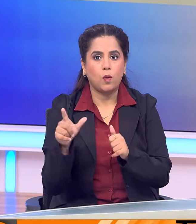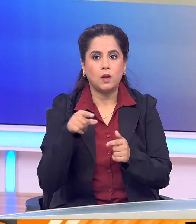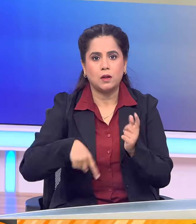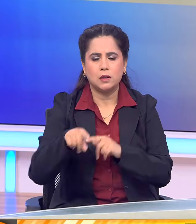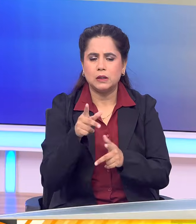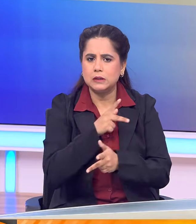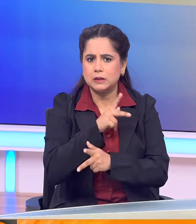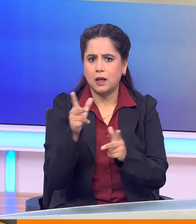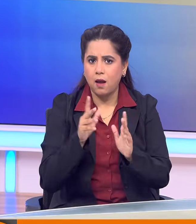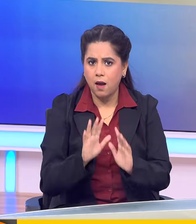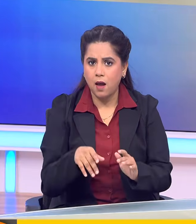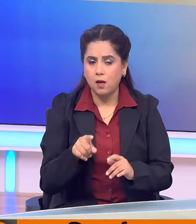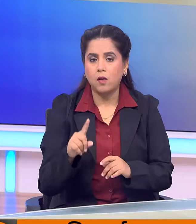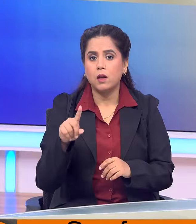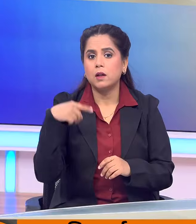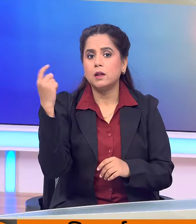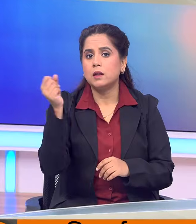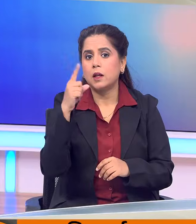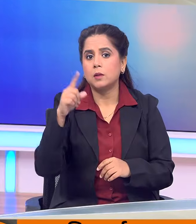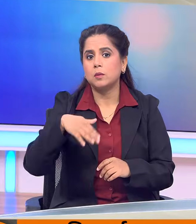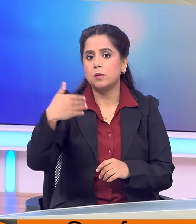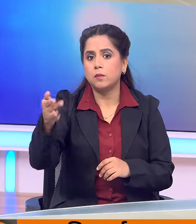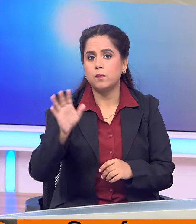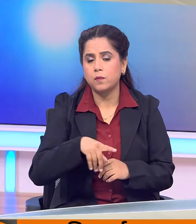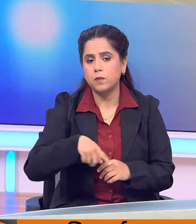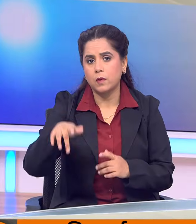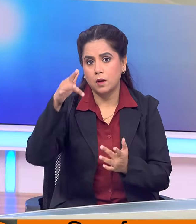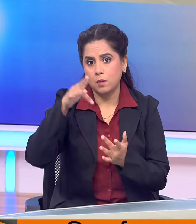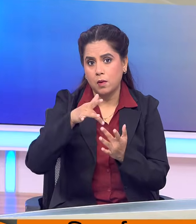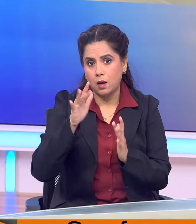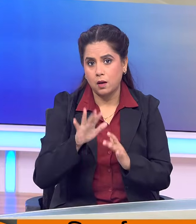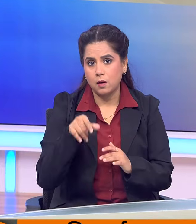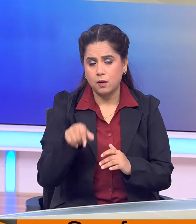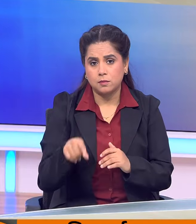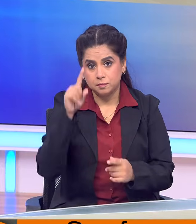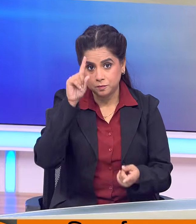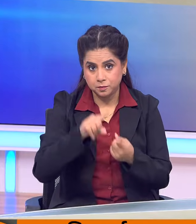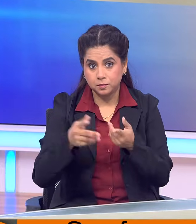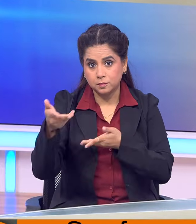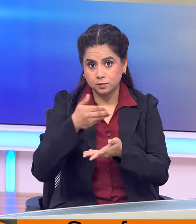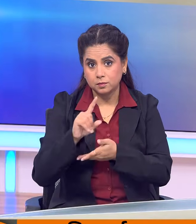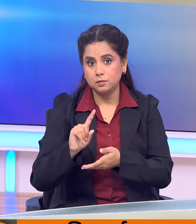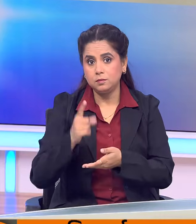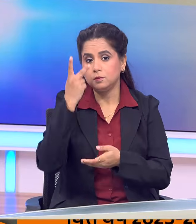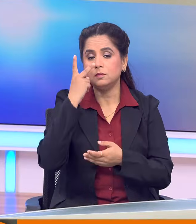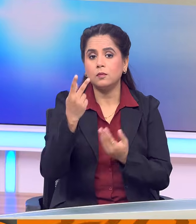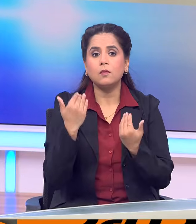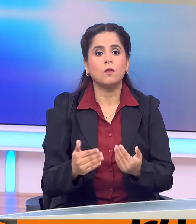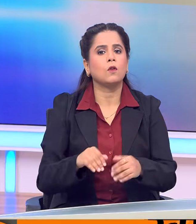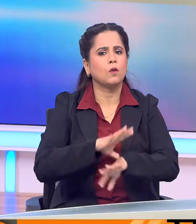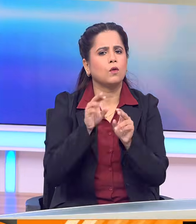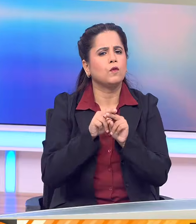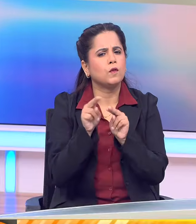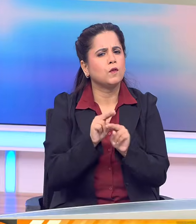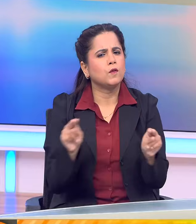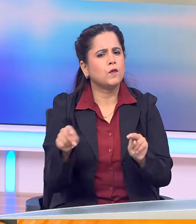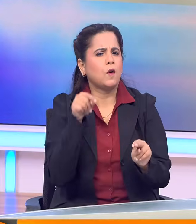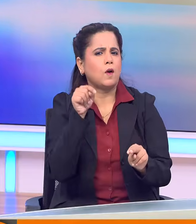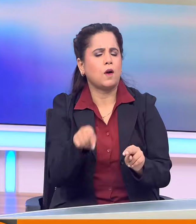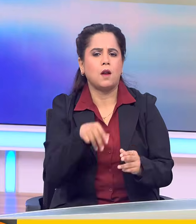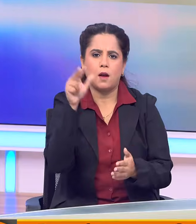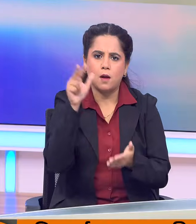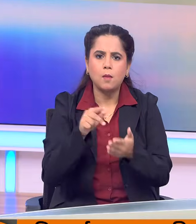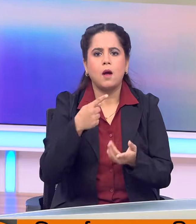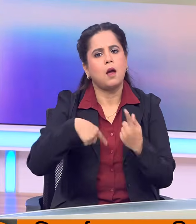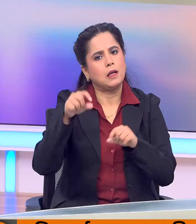संभावना जताई कि अगले महीने के मध्य तक इस समझौते के पहले हिस्से को पूरी तरह लागू करने में